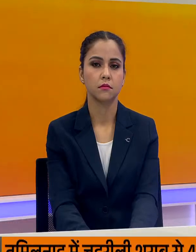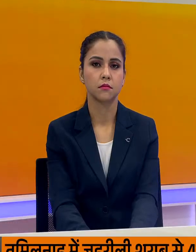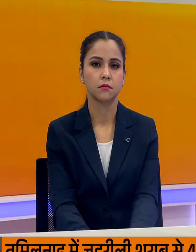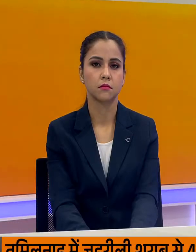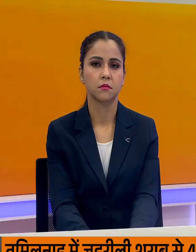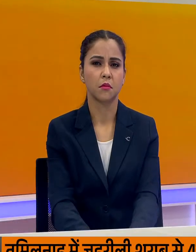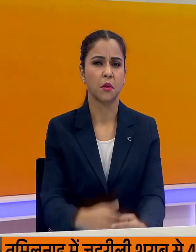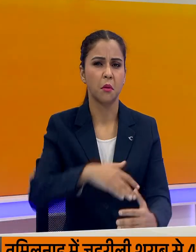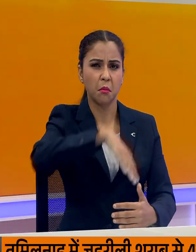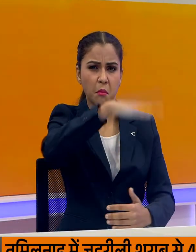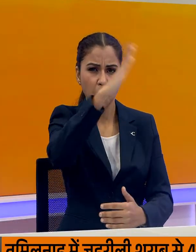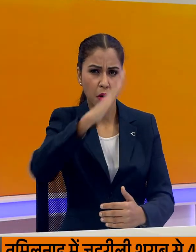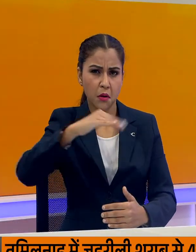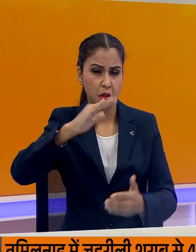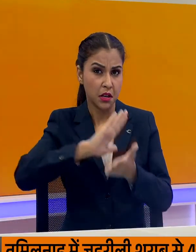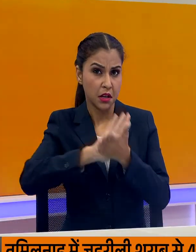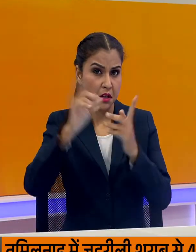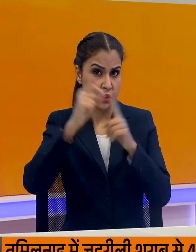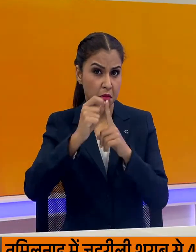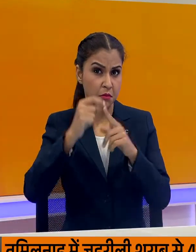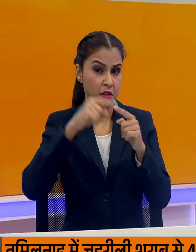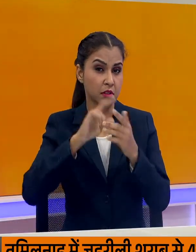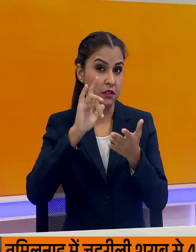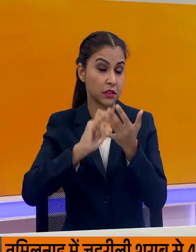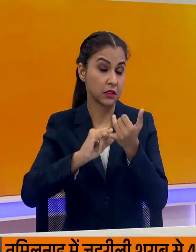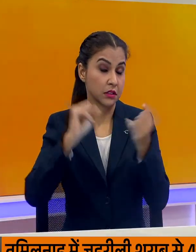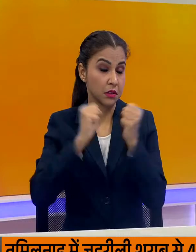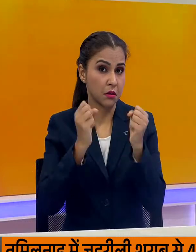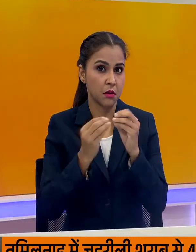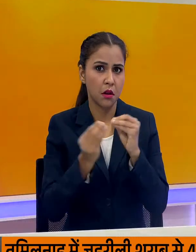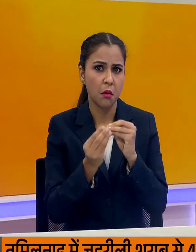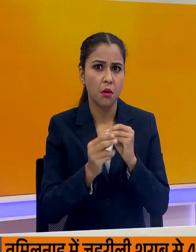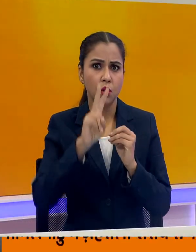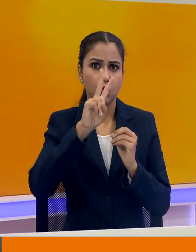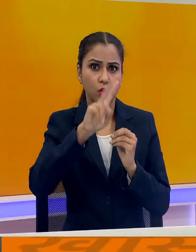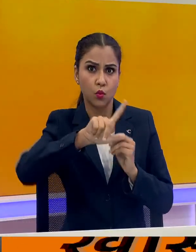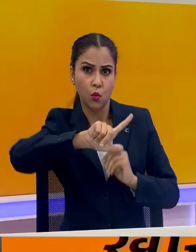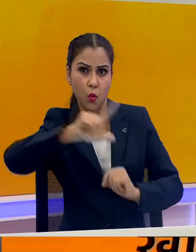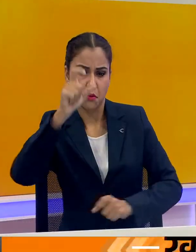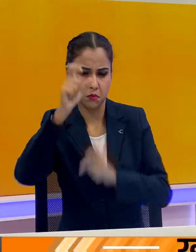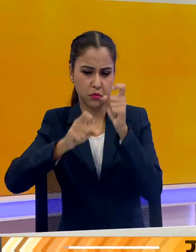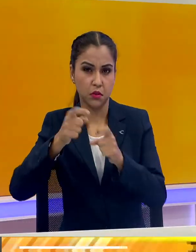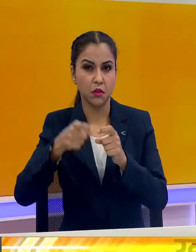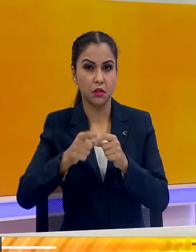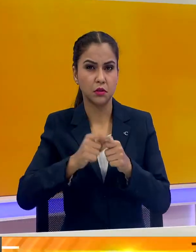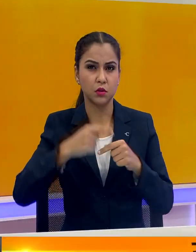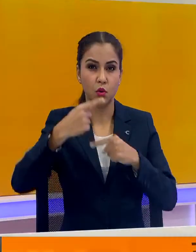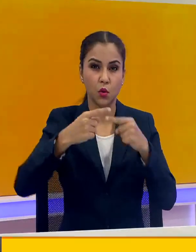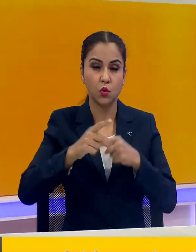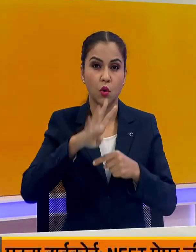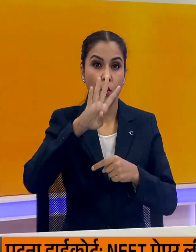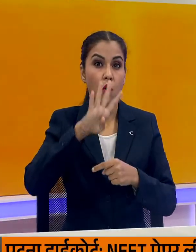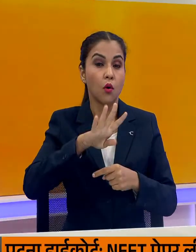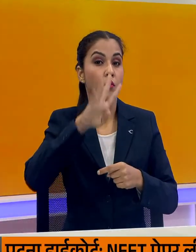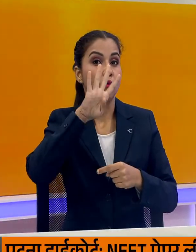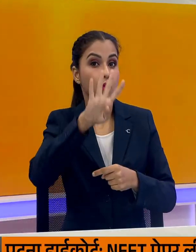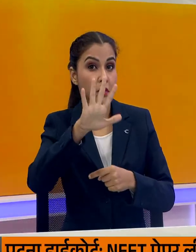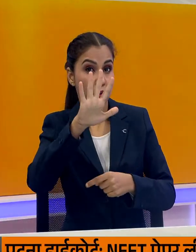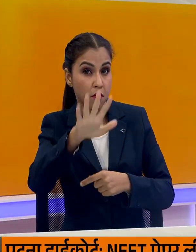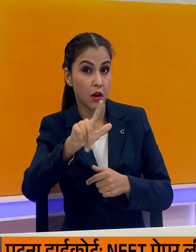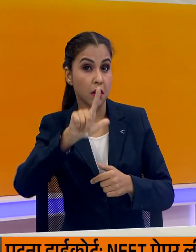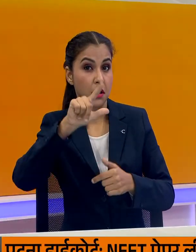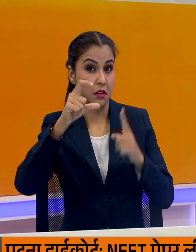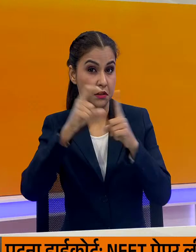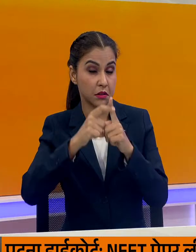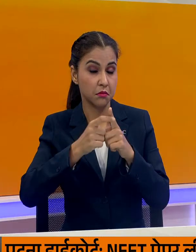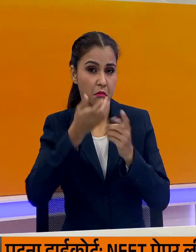पहाड़ी प्रदेश हिमाचल का एक शहर शिमला, जहां की आबादी है करीब 2 लाख। इस आबादी के लिए हर रोज चाहिए करीब 45 mld पानी, लेकिन अभी